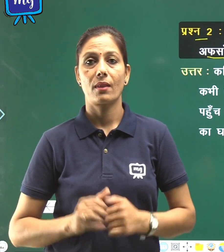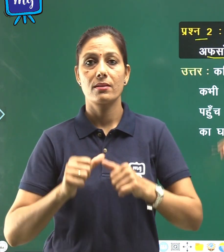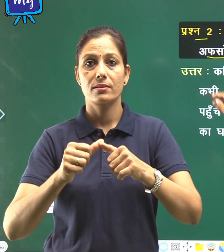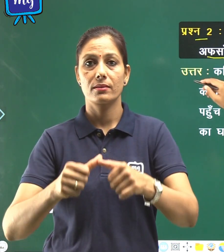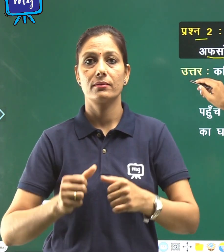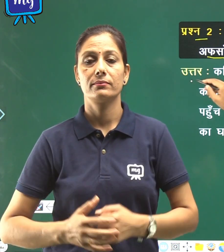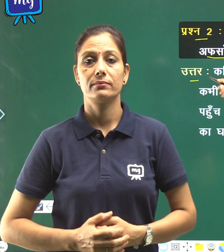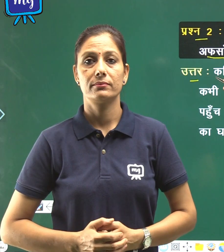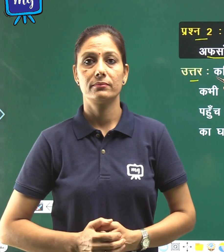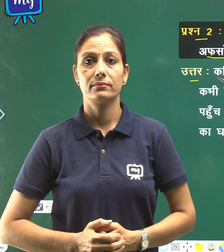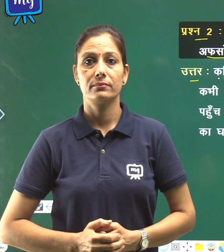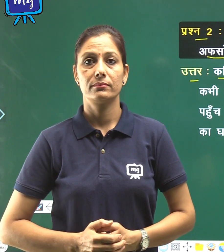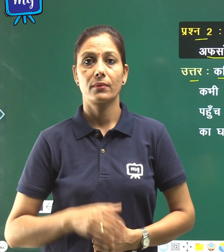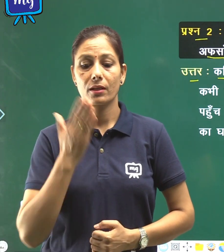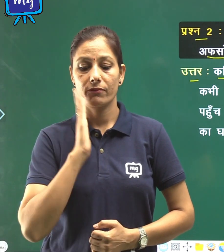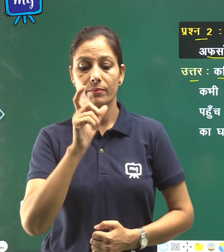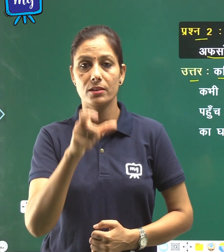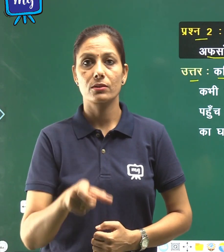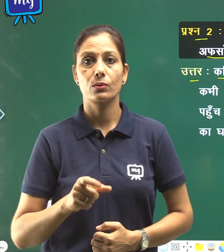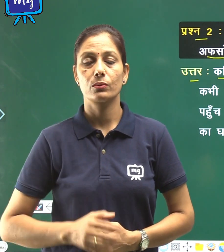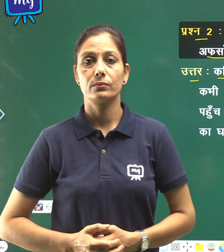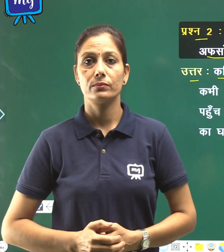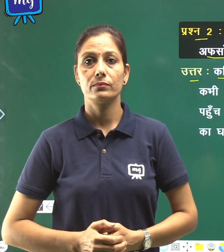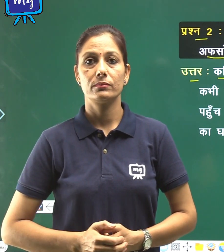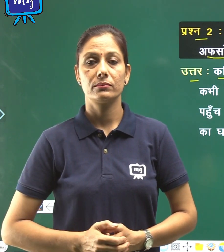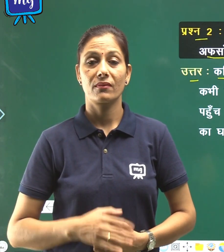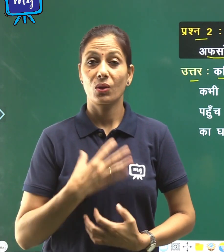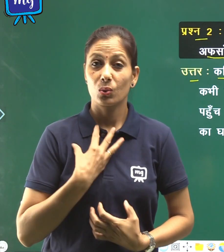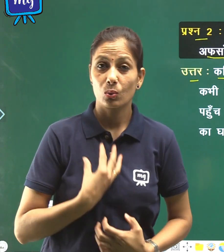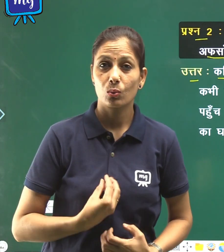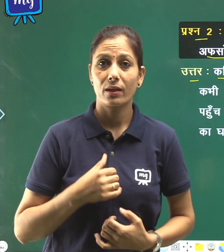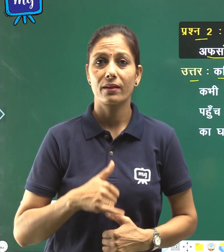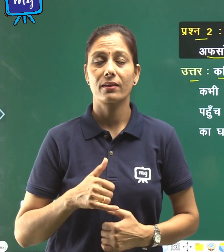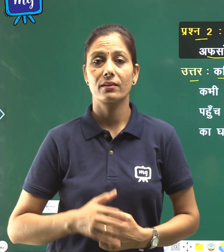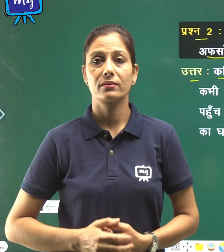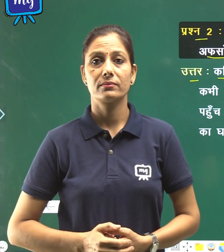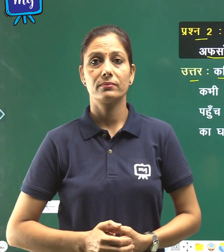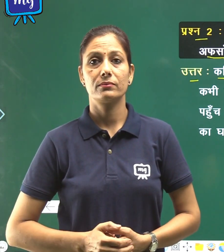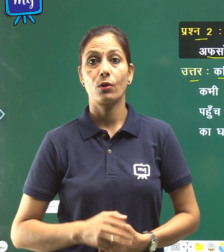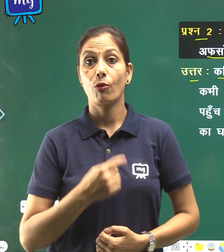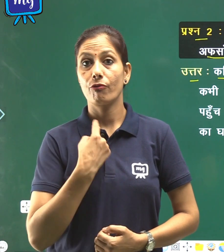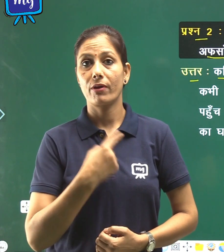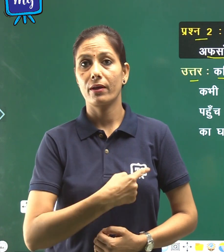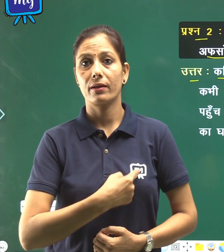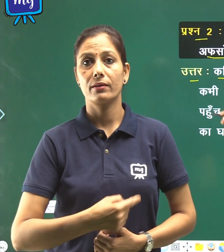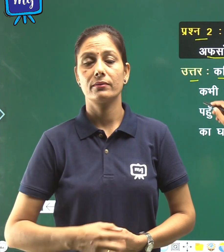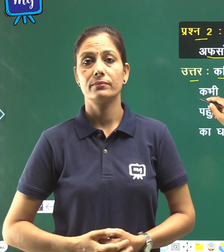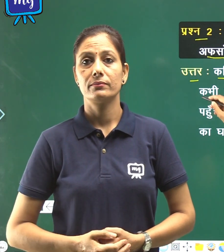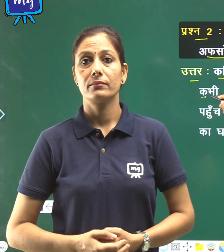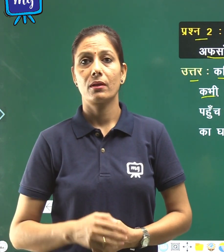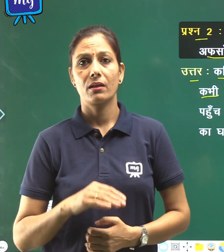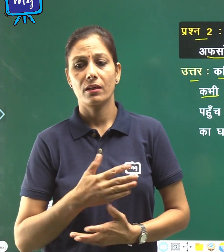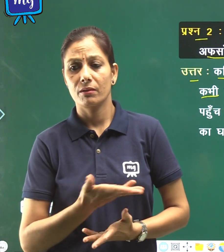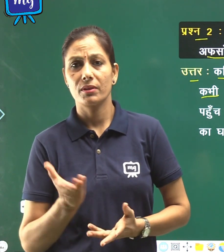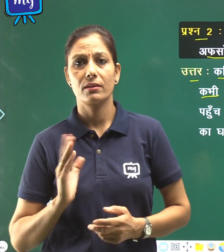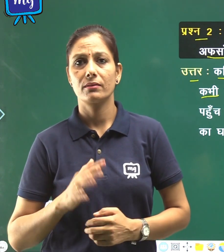उत्तर, कवि को अफसोस है कि वह कभी